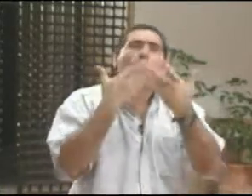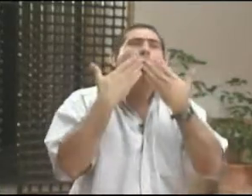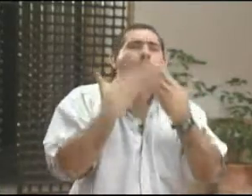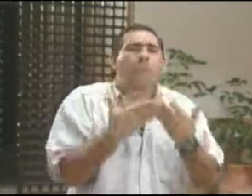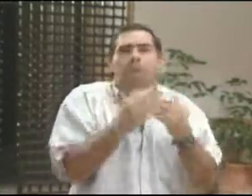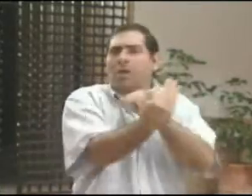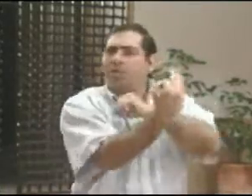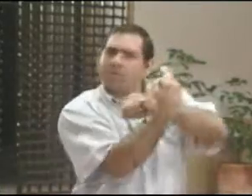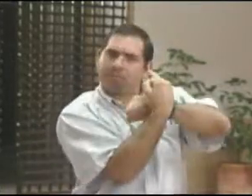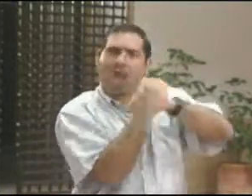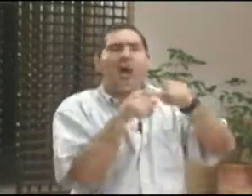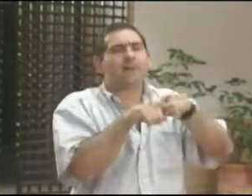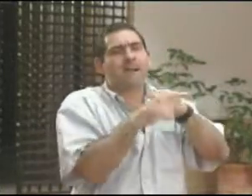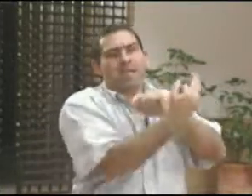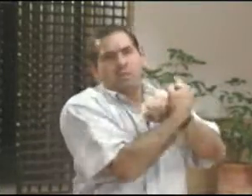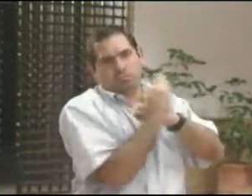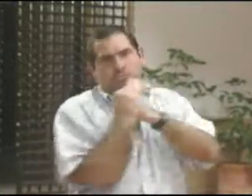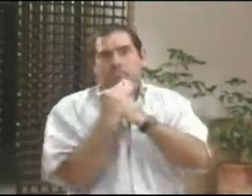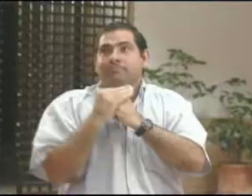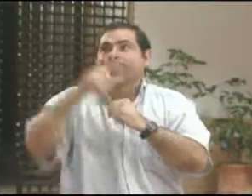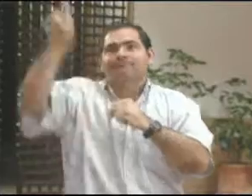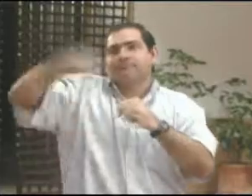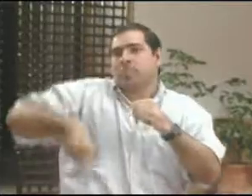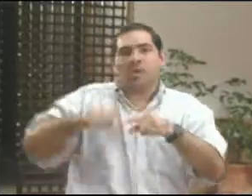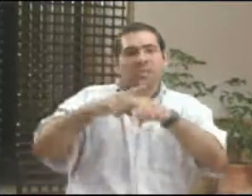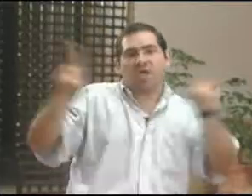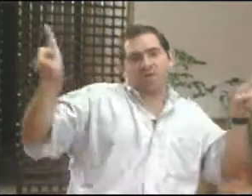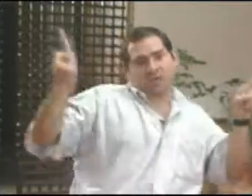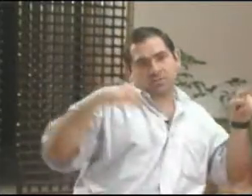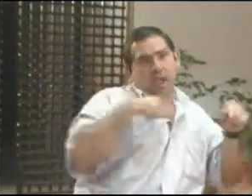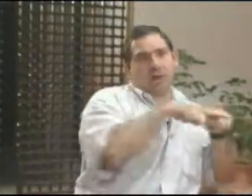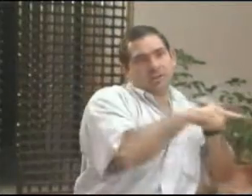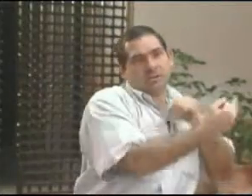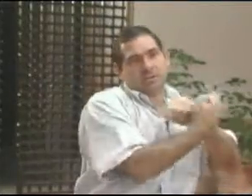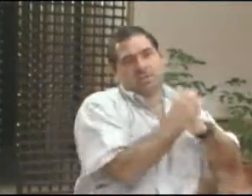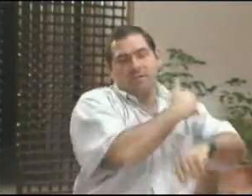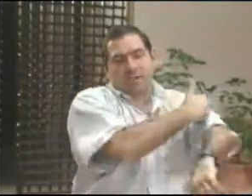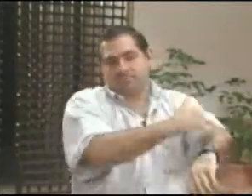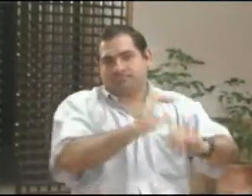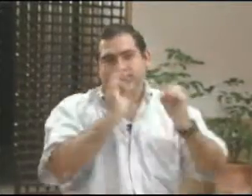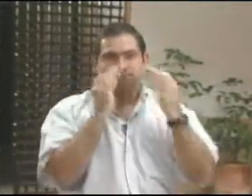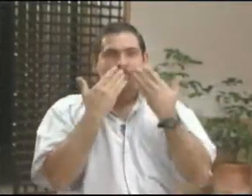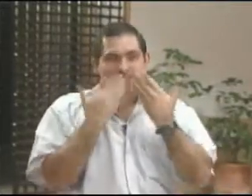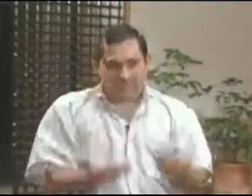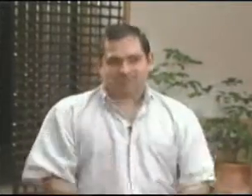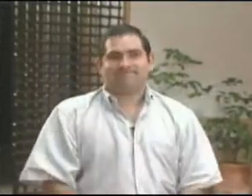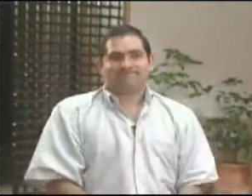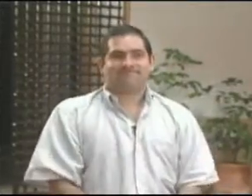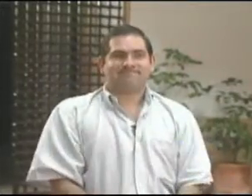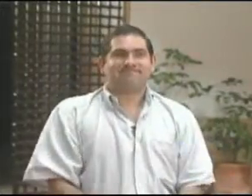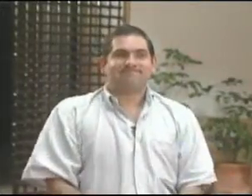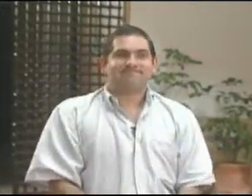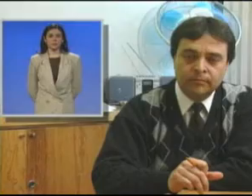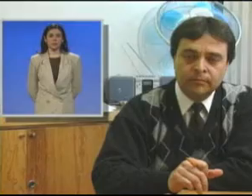Pero cuando ven mi trabajo, todo cambia. Mi familia me ayuda y me apoya mucho.